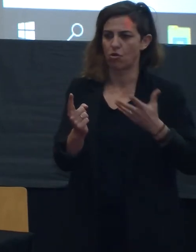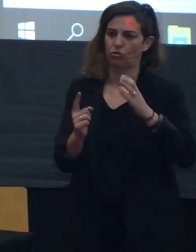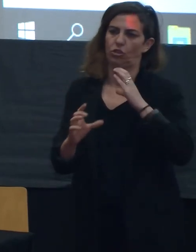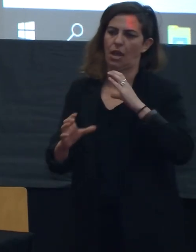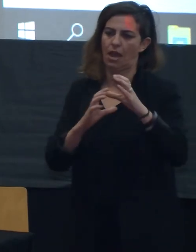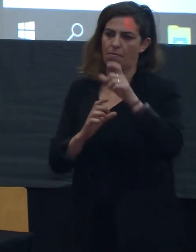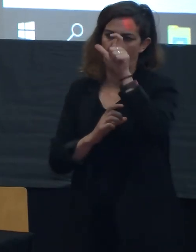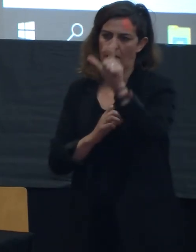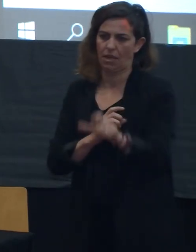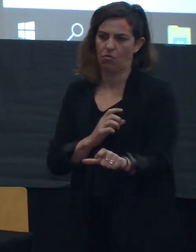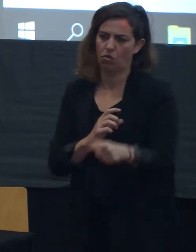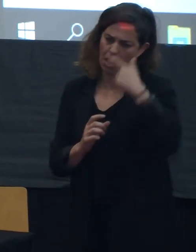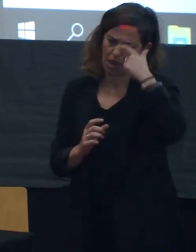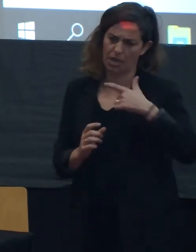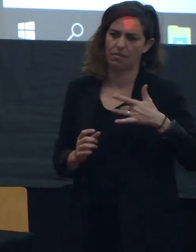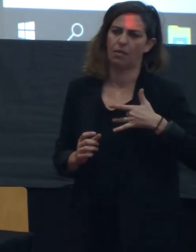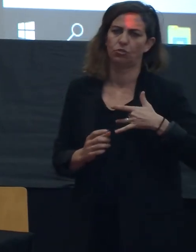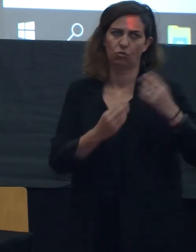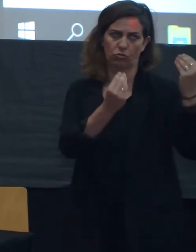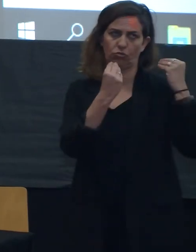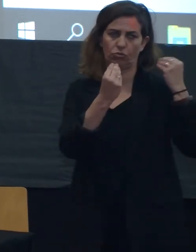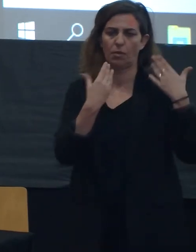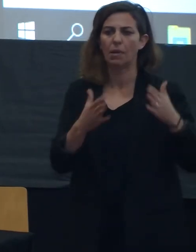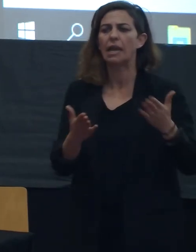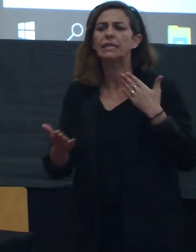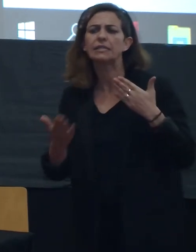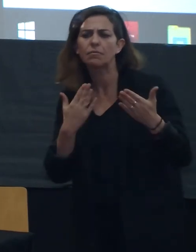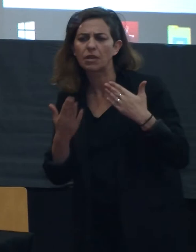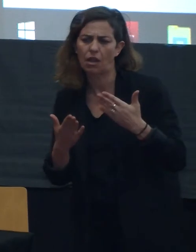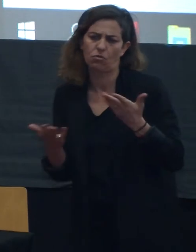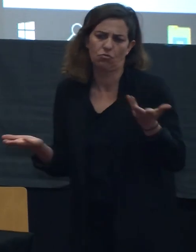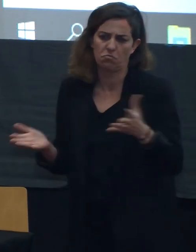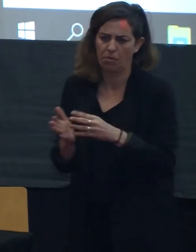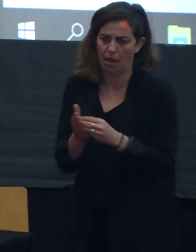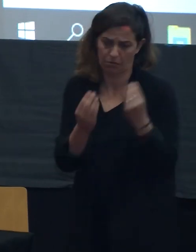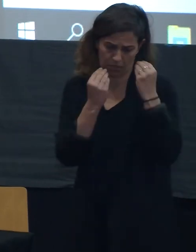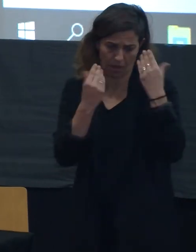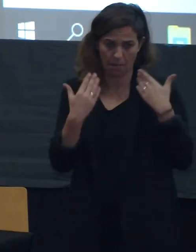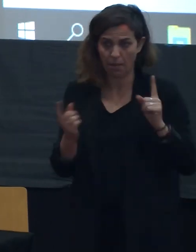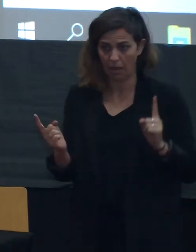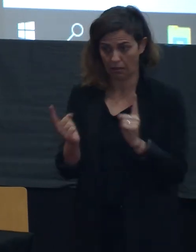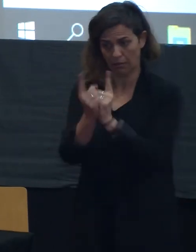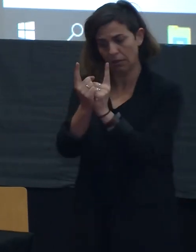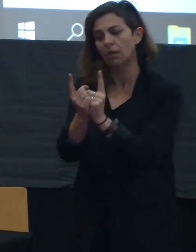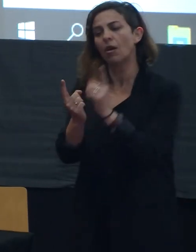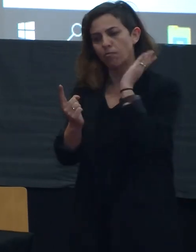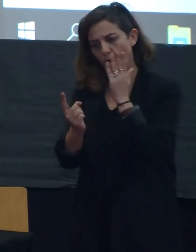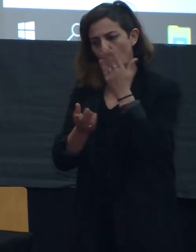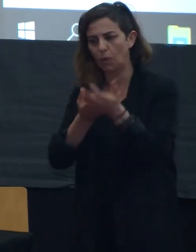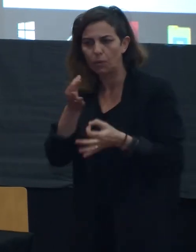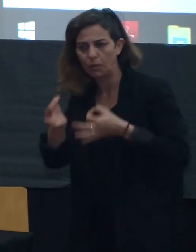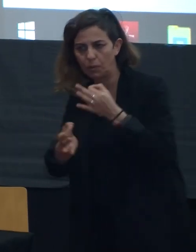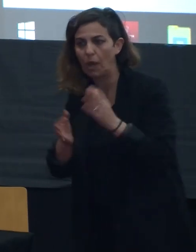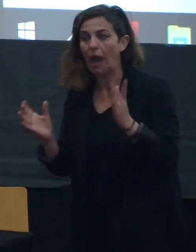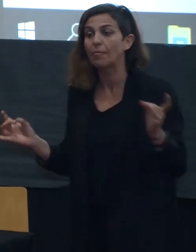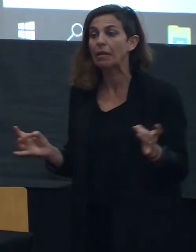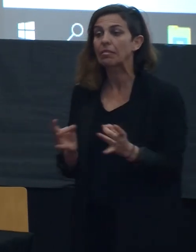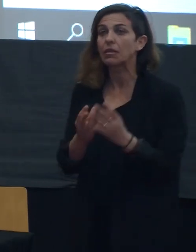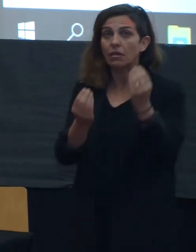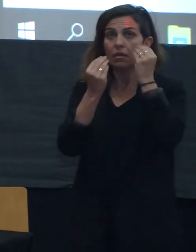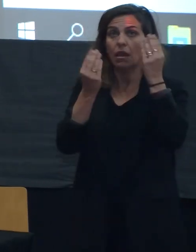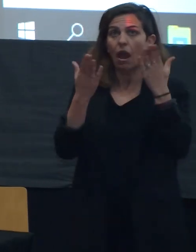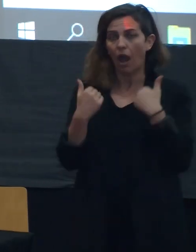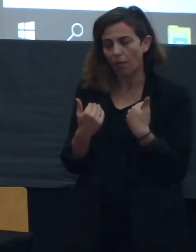ψυχικής νόσου, γιατί το διδάχτηκα σε σεμινάρια πρώτων βοηθειών στο σχολείο μου. Αν δεν είμαι εκπαιδευμένη, ξέρω πού να την παραπέμψω, ποιον να